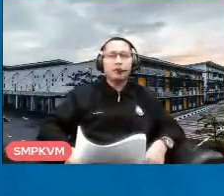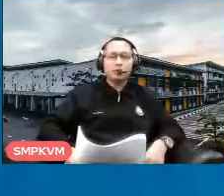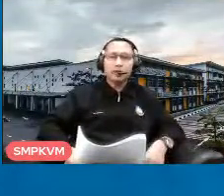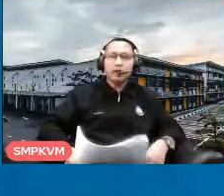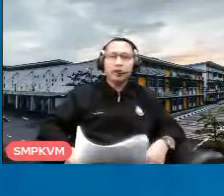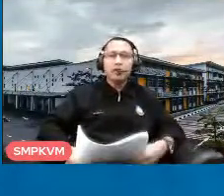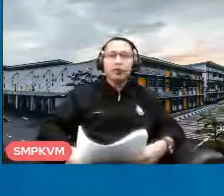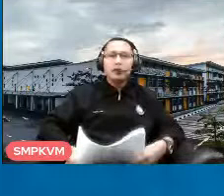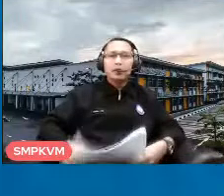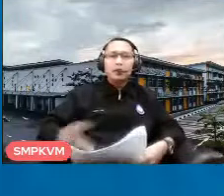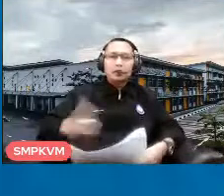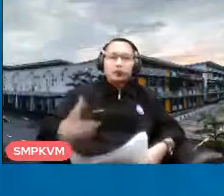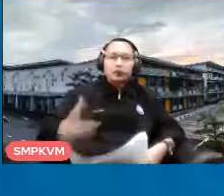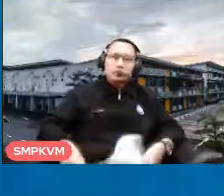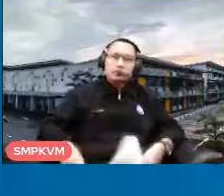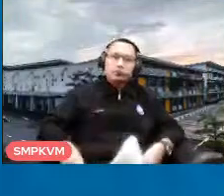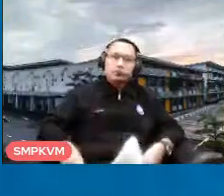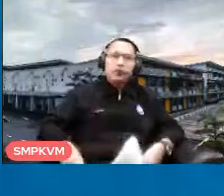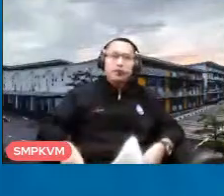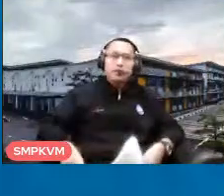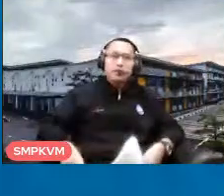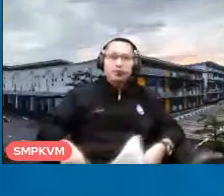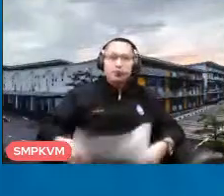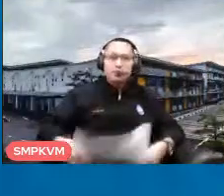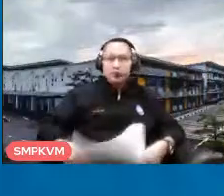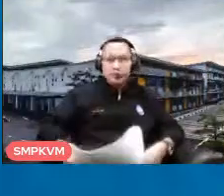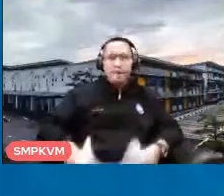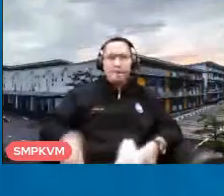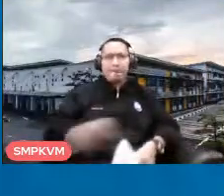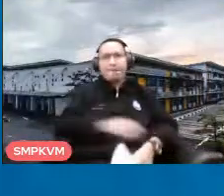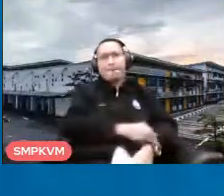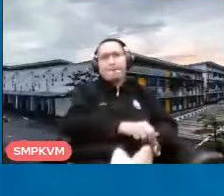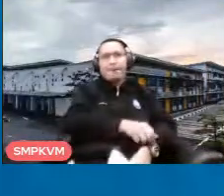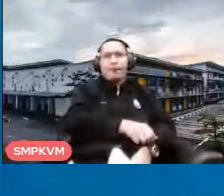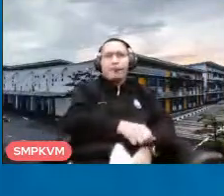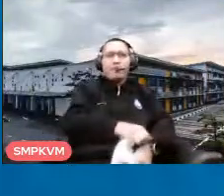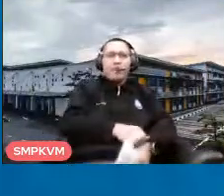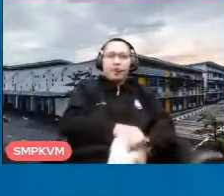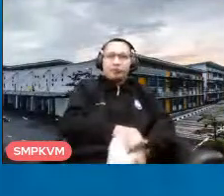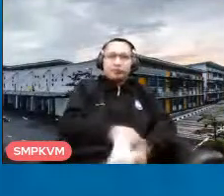stay tak emas Oke seterusnya